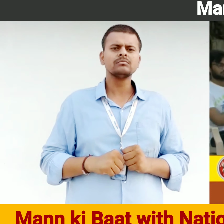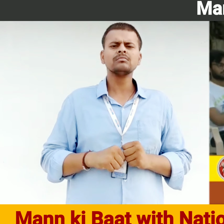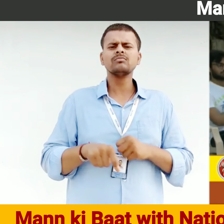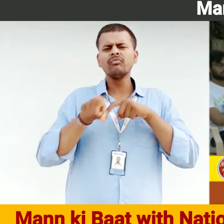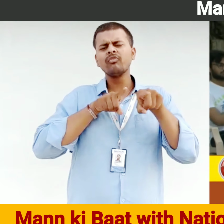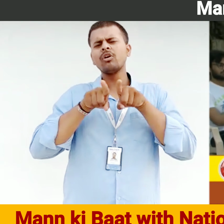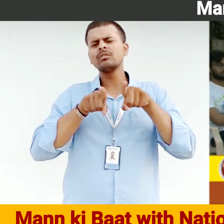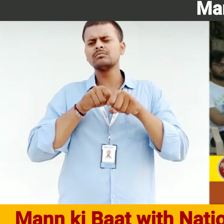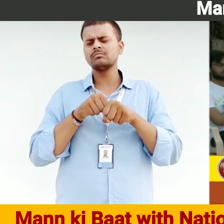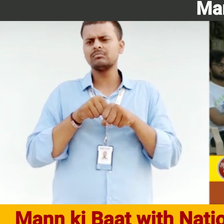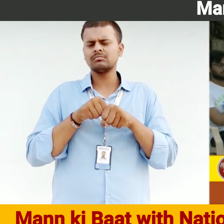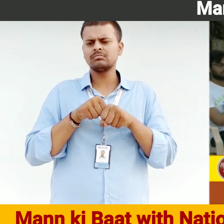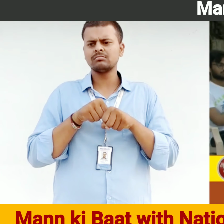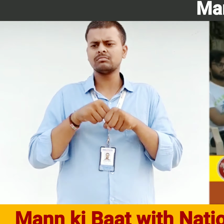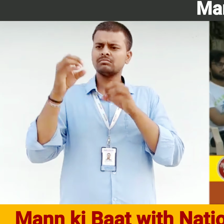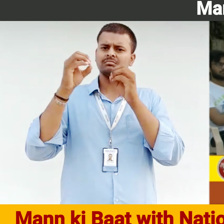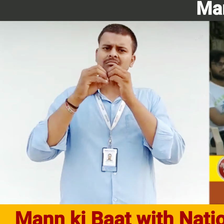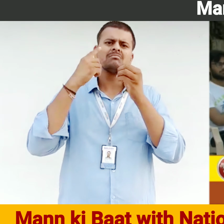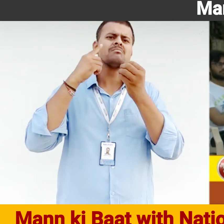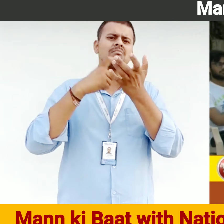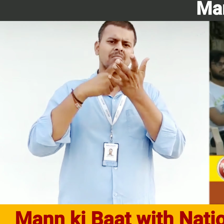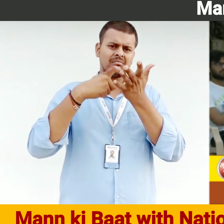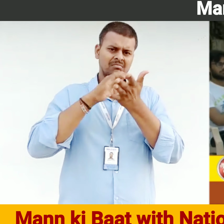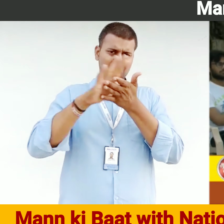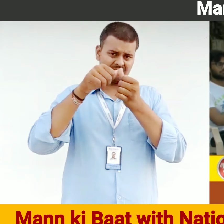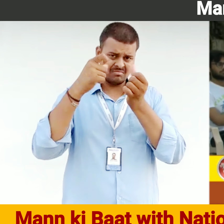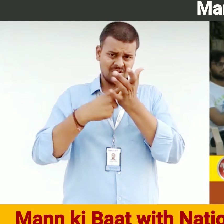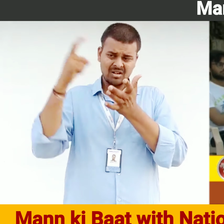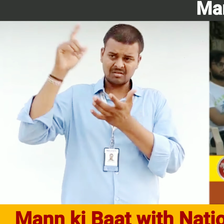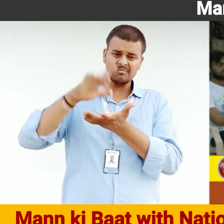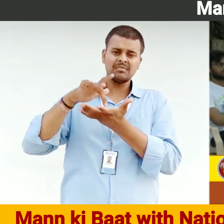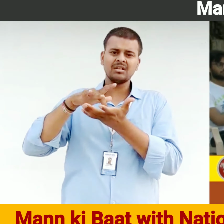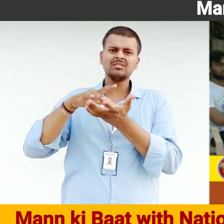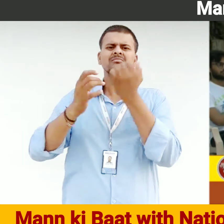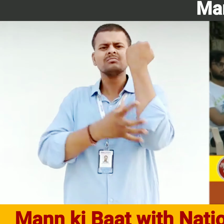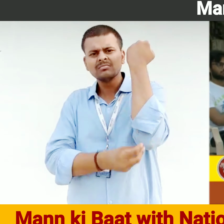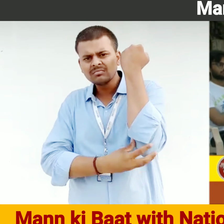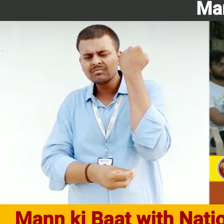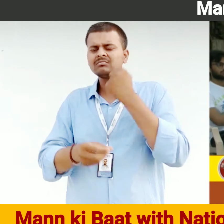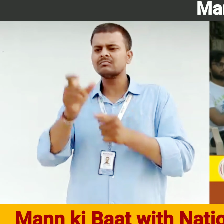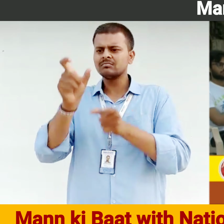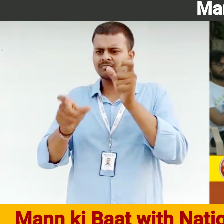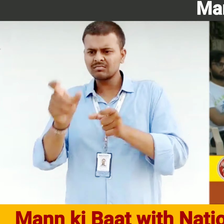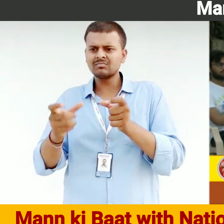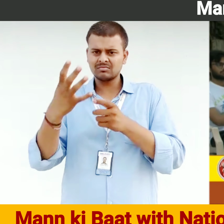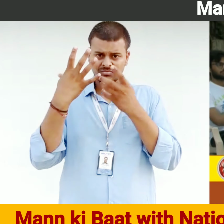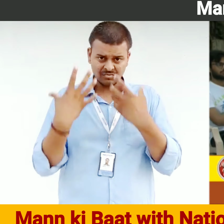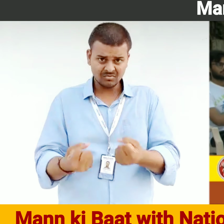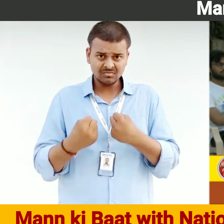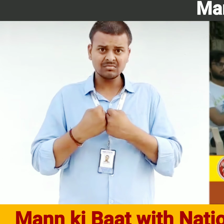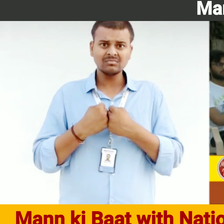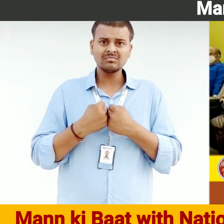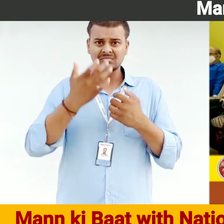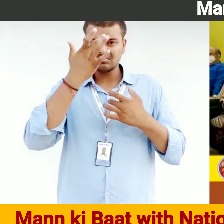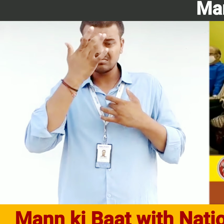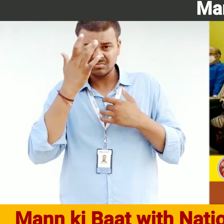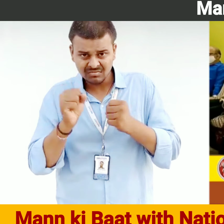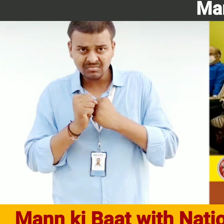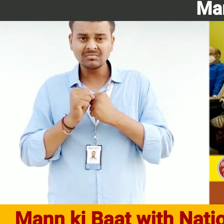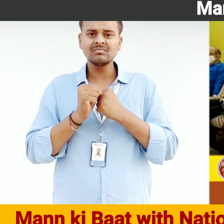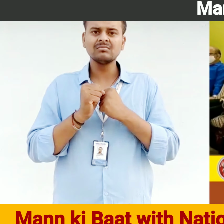है। यानी बिहार का कोई गरीब अगर चाहे तो उसे कर्नाटका में भी वही